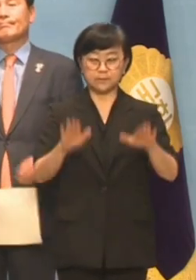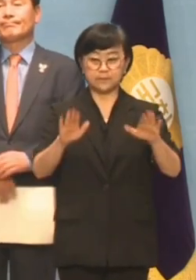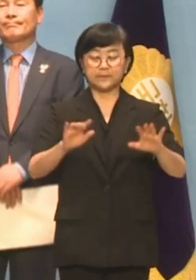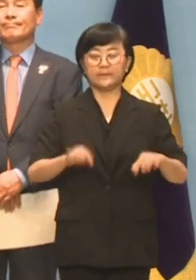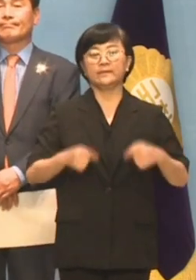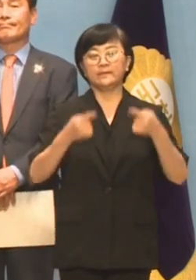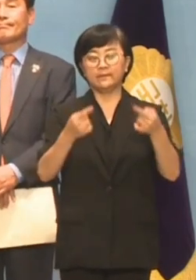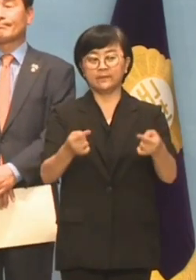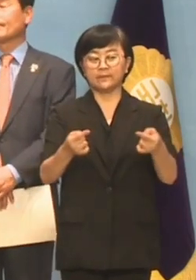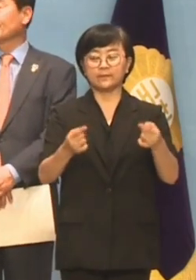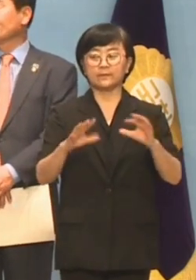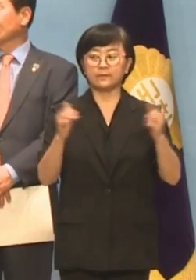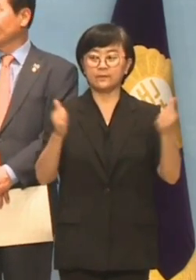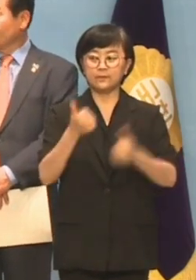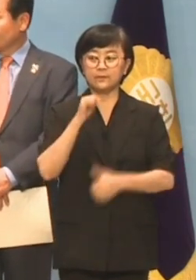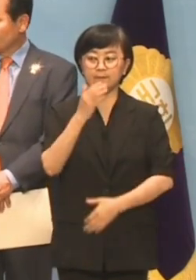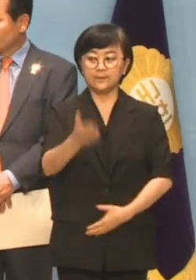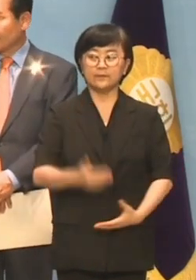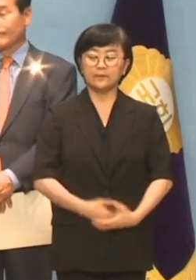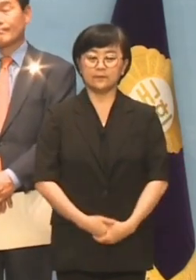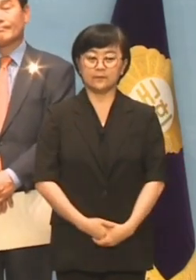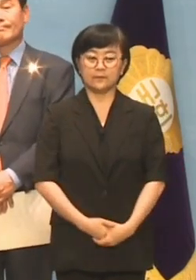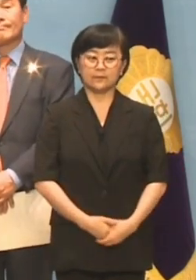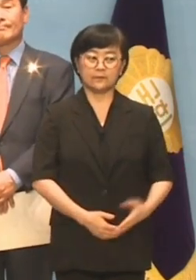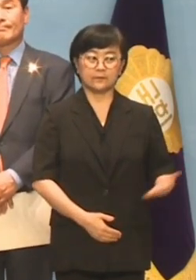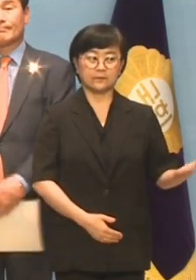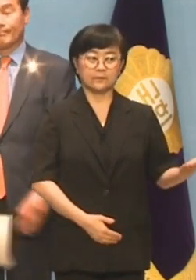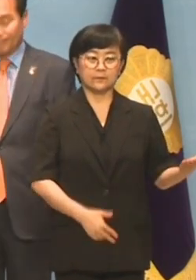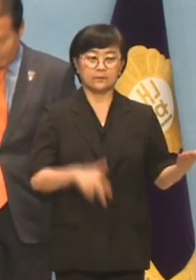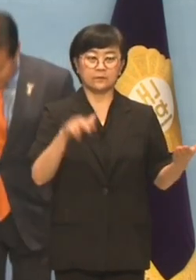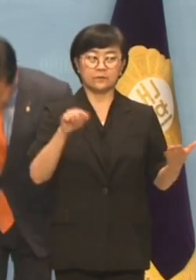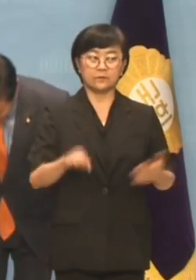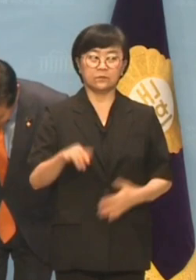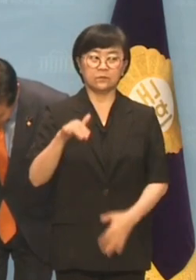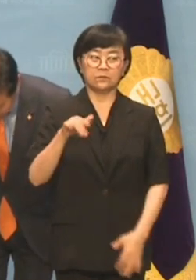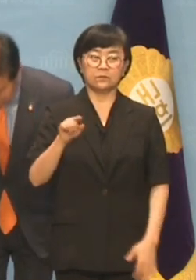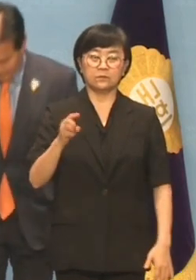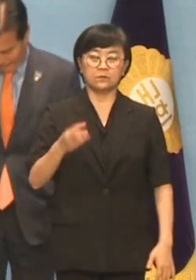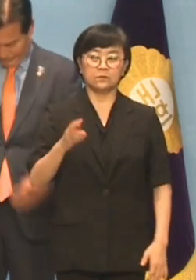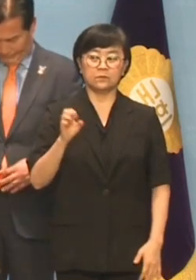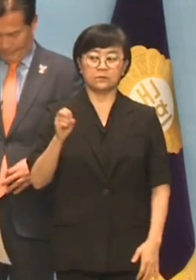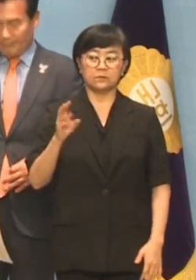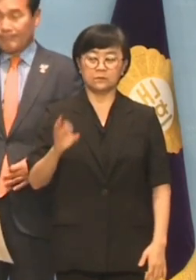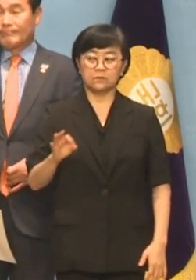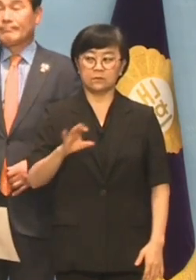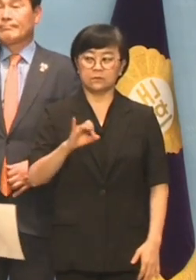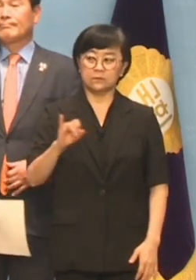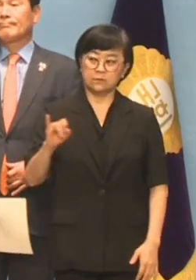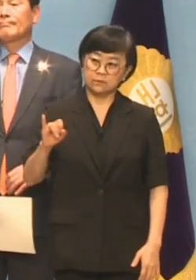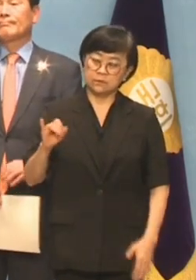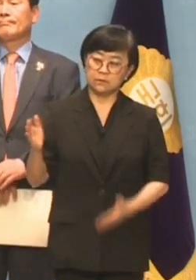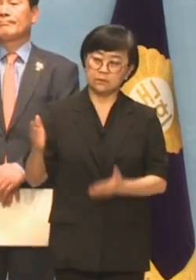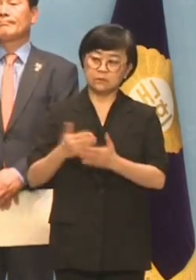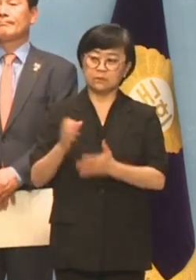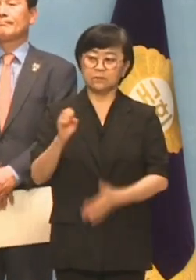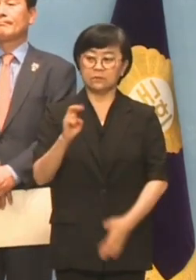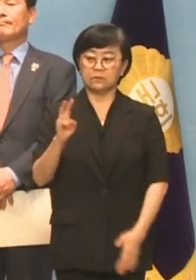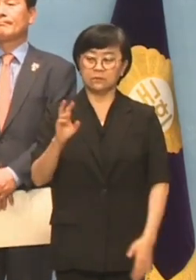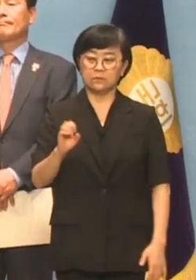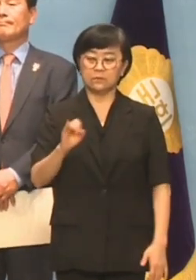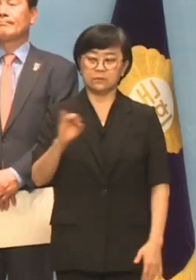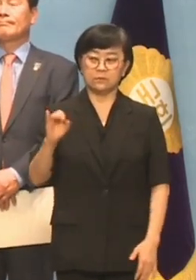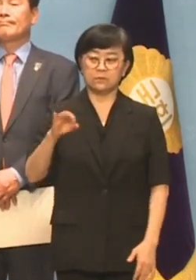오늘 이제 함께해 주신 분들을 우선 소개를 하겠습니다. 제 왼편에 주철현 의원님 함께해 주셨고요. 이정문 의원님, 그리고